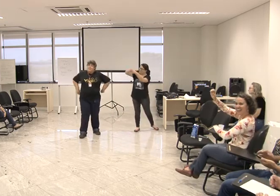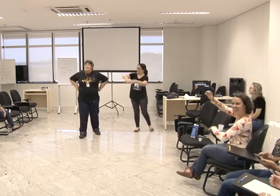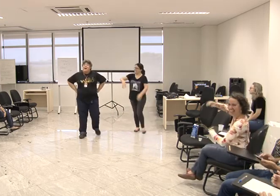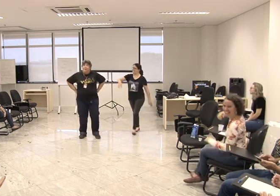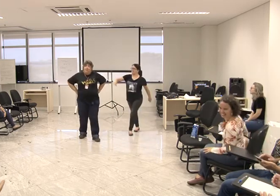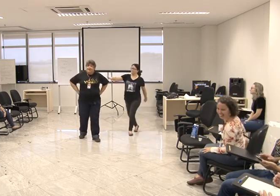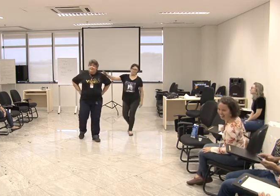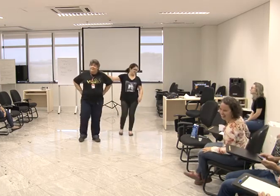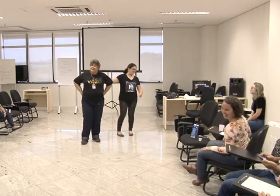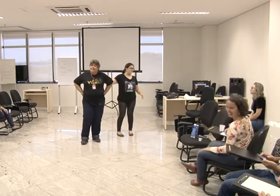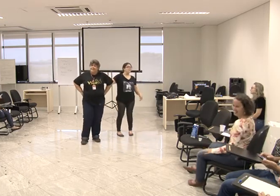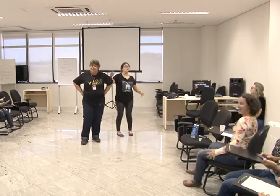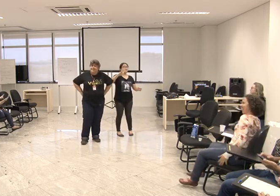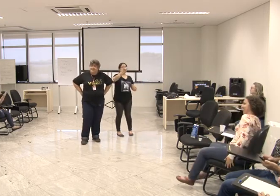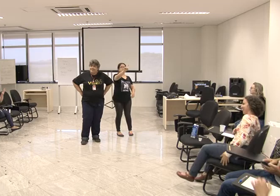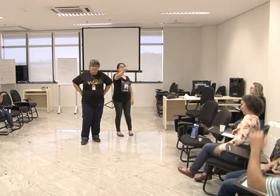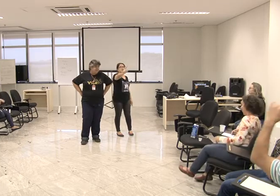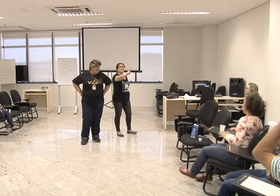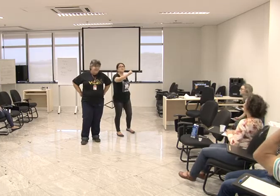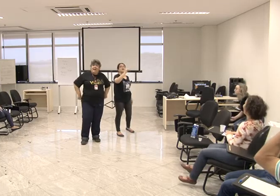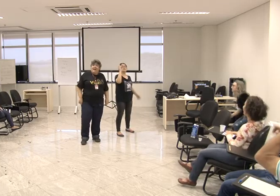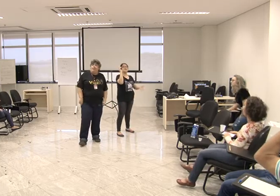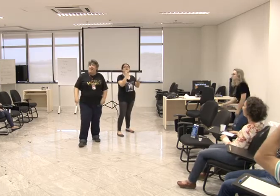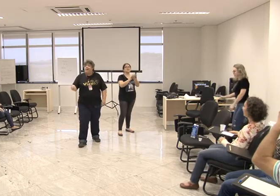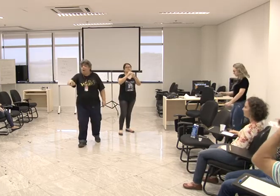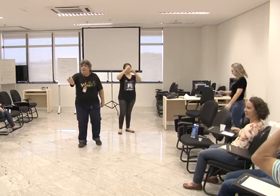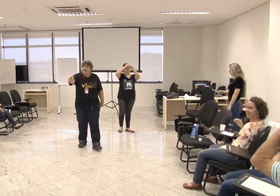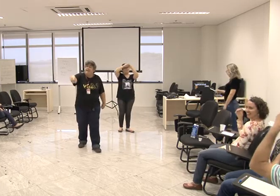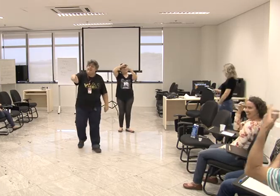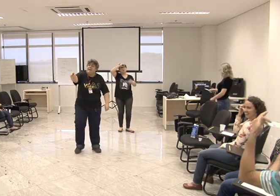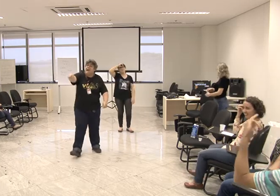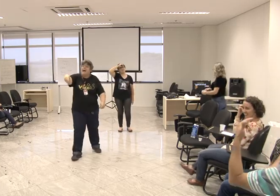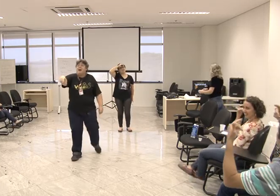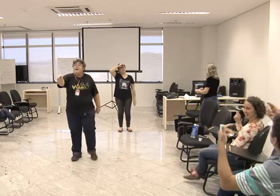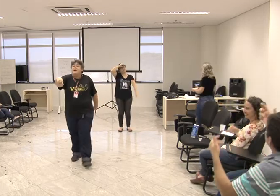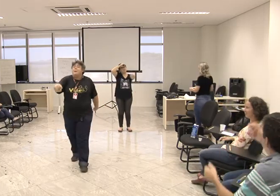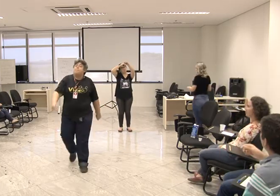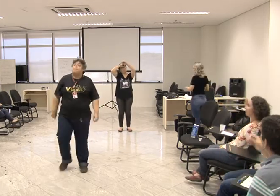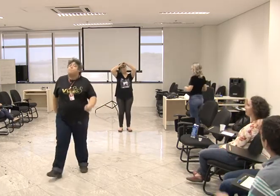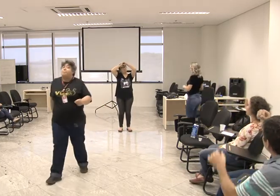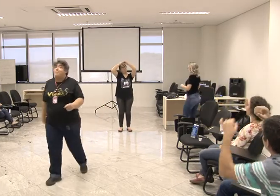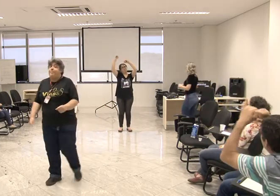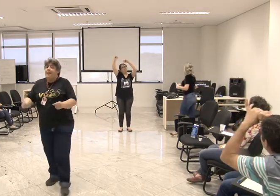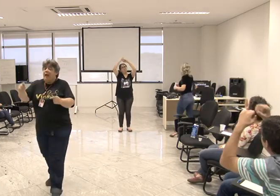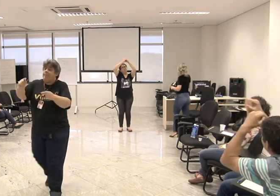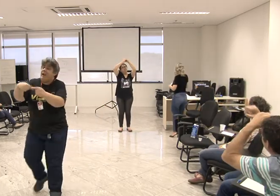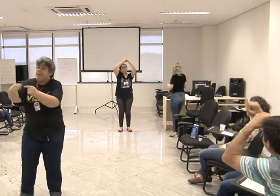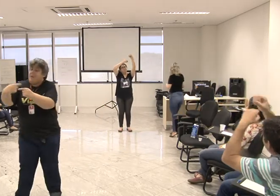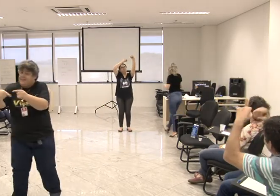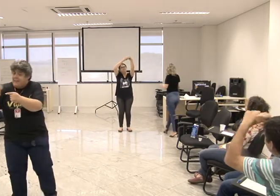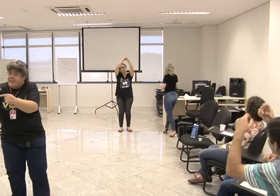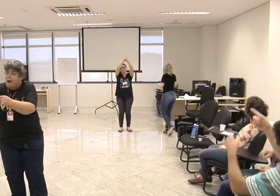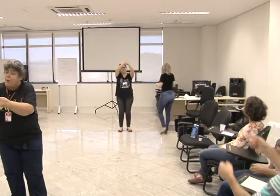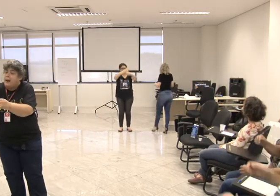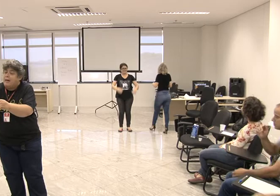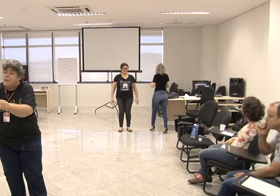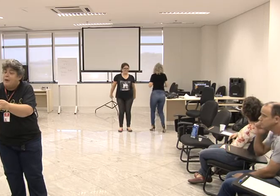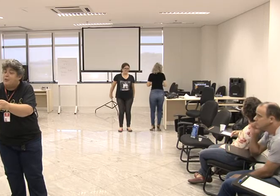Pode sentar, pode sentar. Próximo, falta aqui. Eu não sei. A Bela Adormecida tá abrindo naquele negócio de